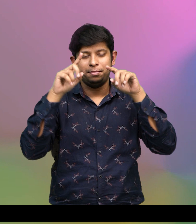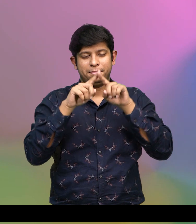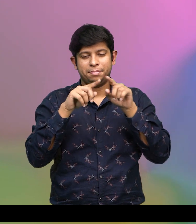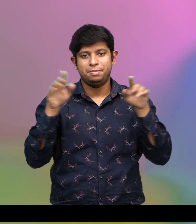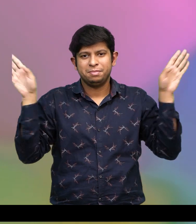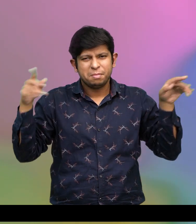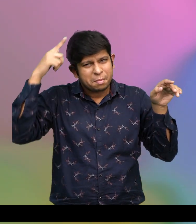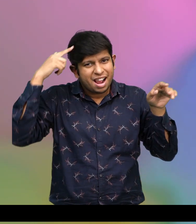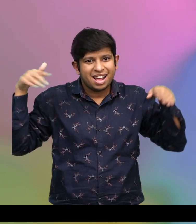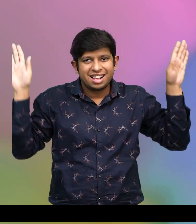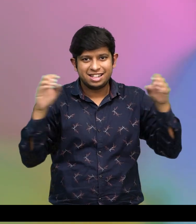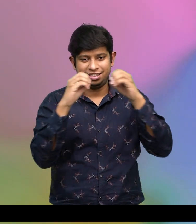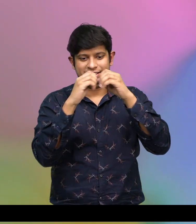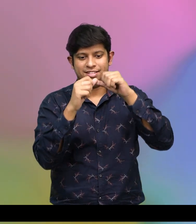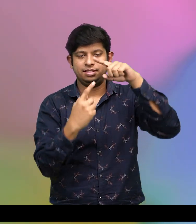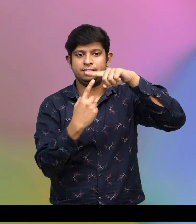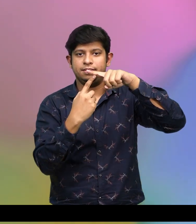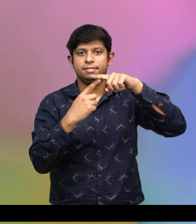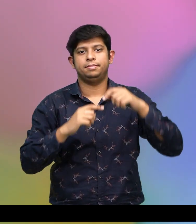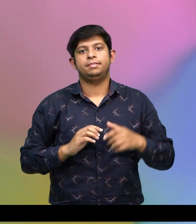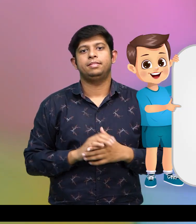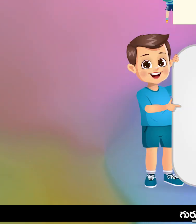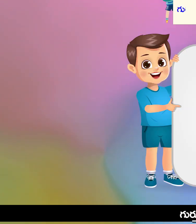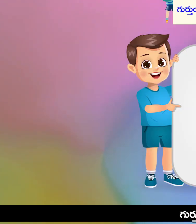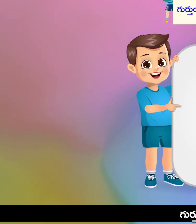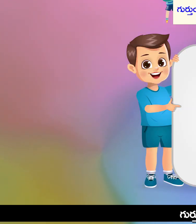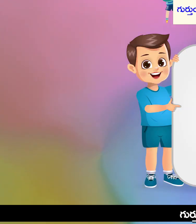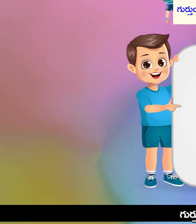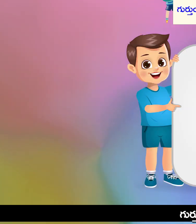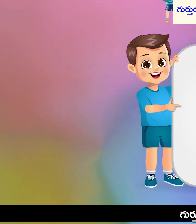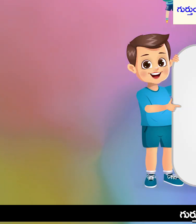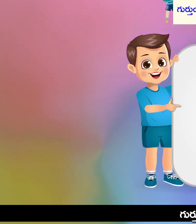ఉదాహరణ బాట్. గుర్తుంచుకోవలసిన పాయింట్లు: